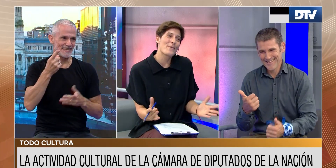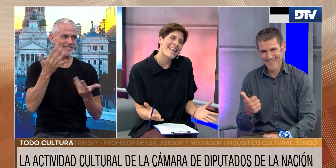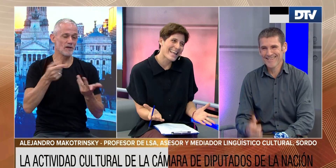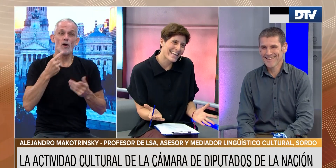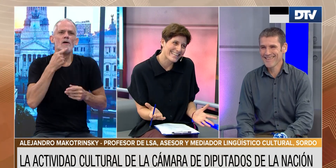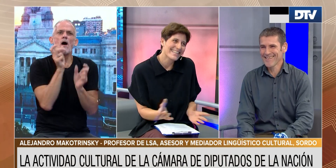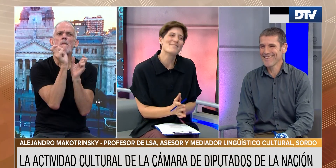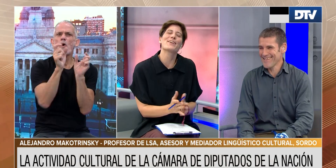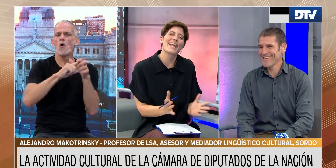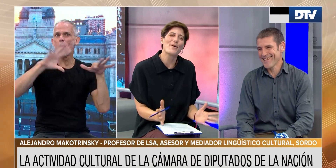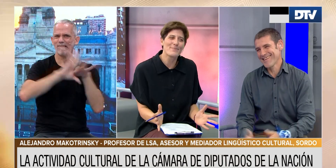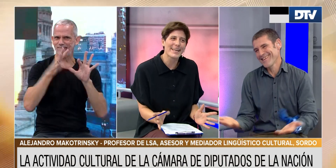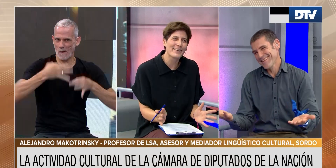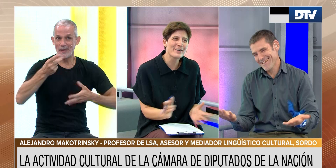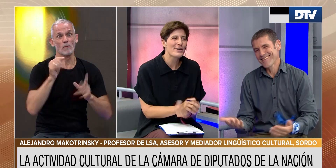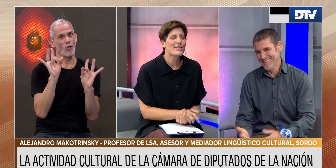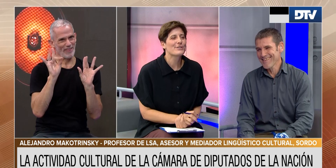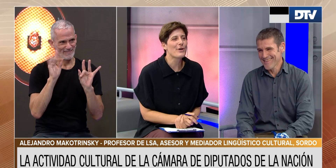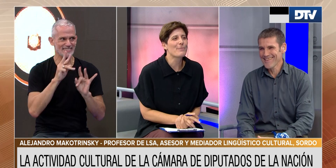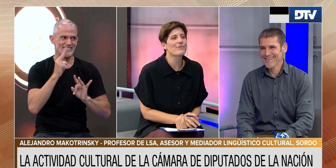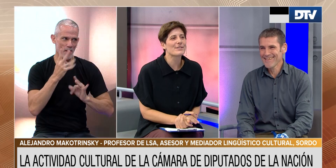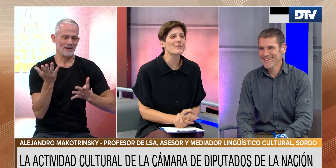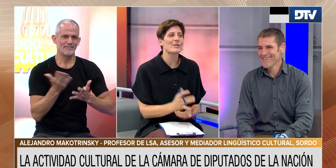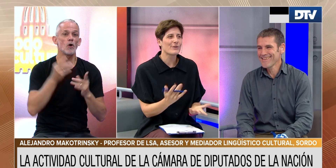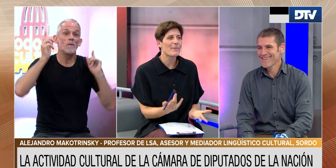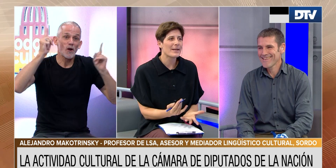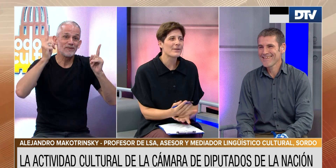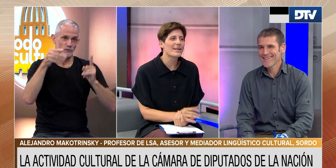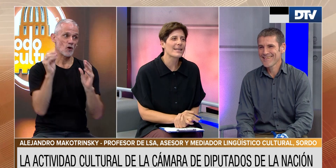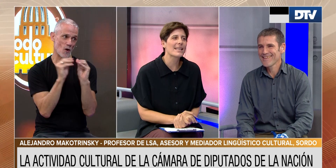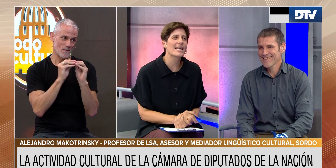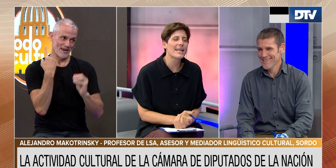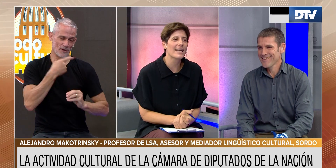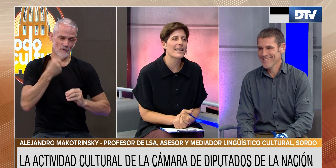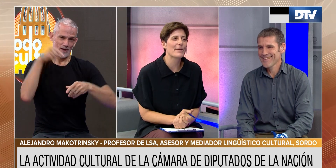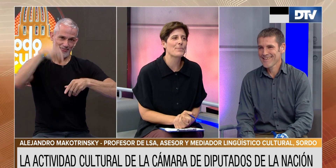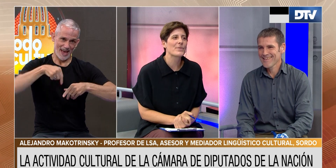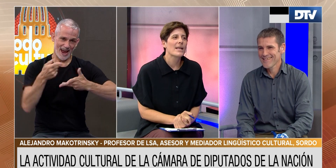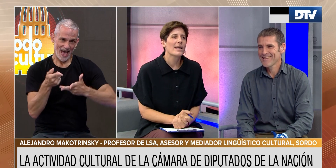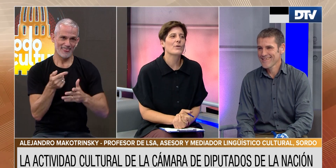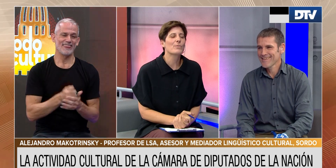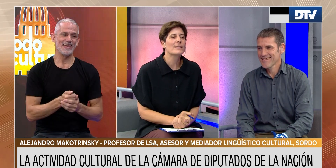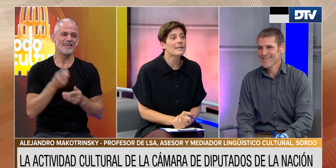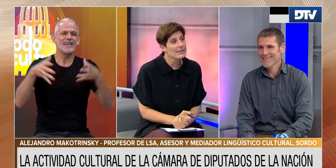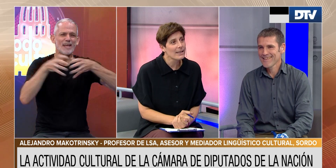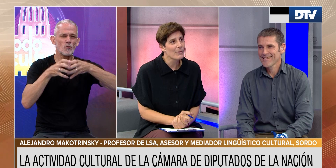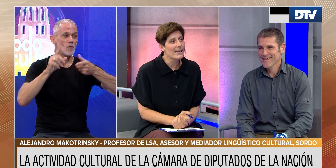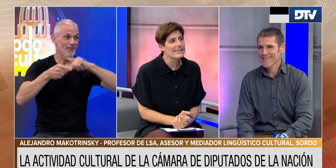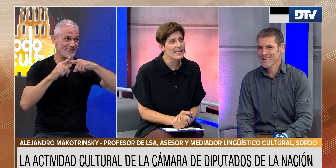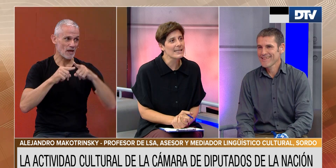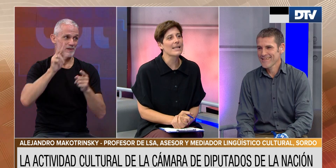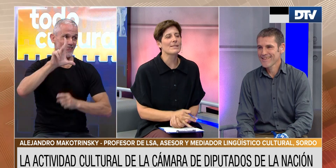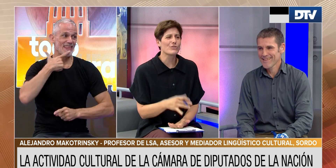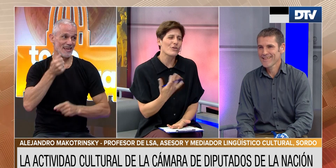que decirlo bien porque es complejo. Sos profesor, sos compañero aquí de el grupo de intérpretes de